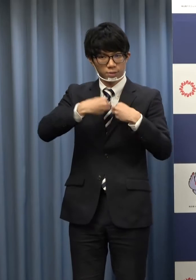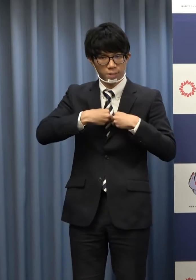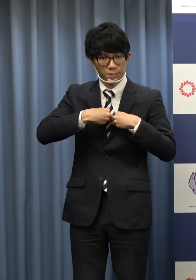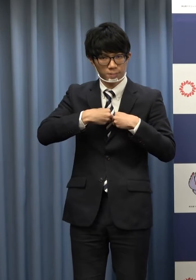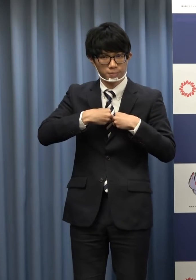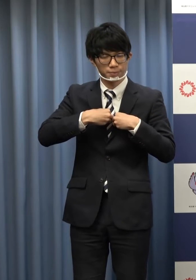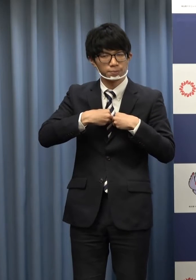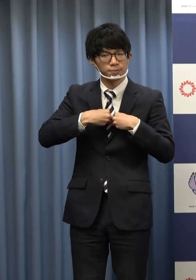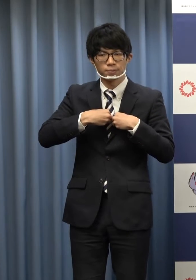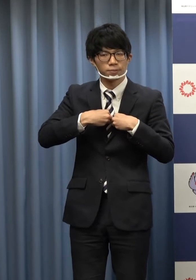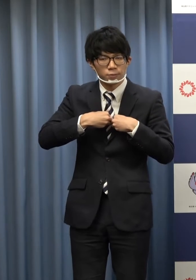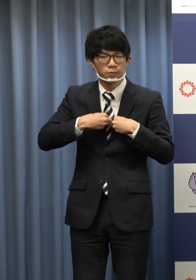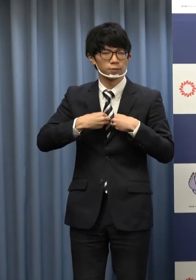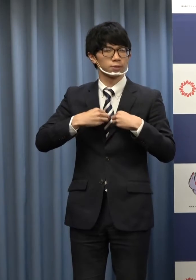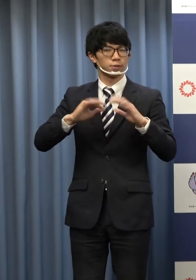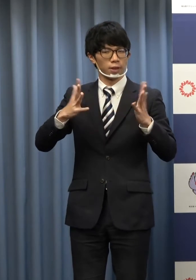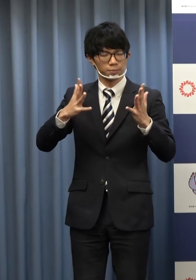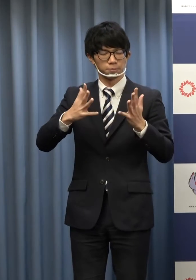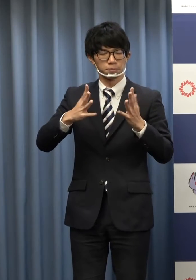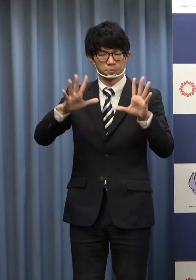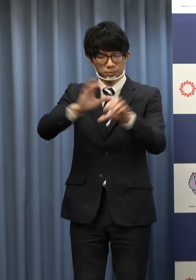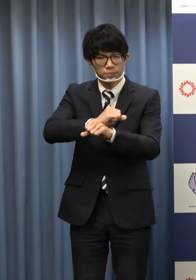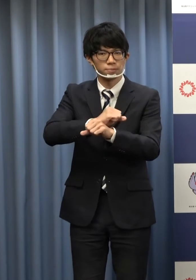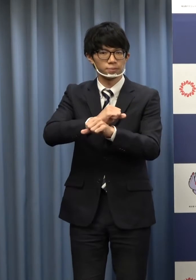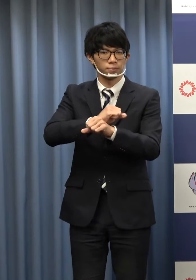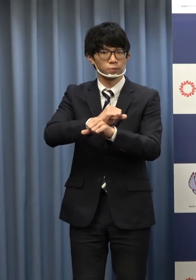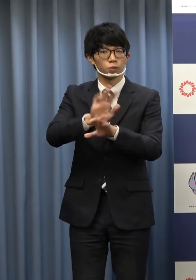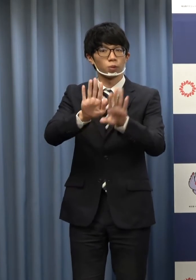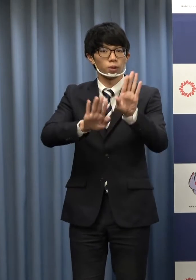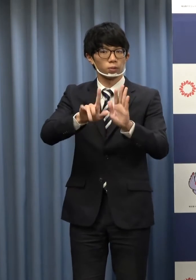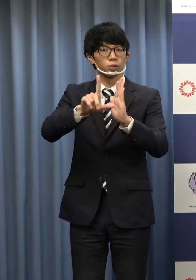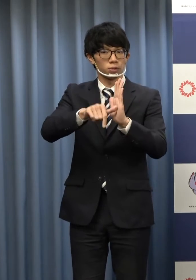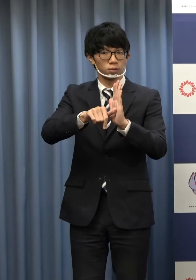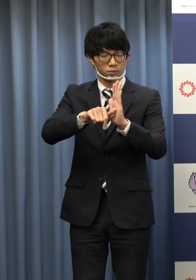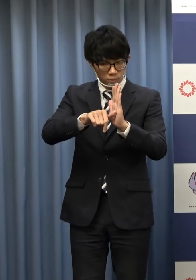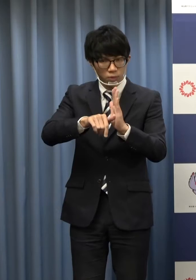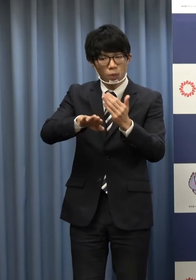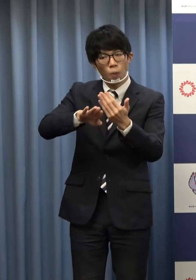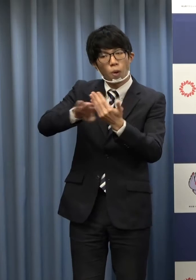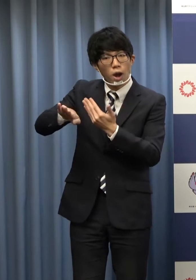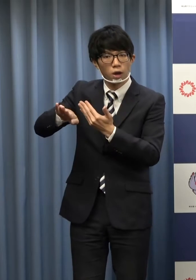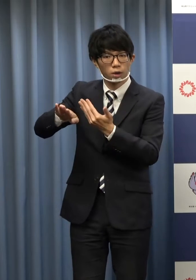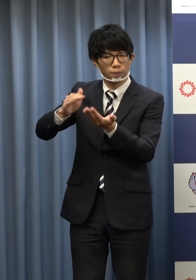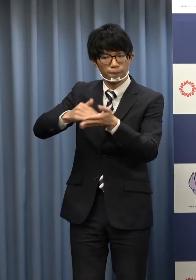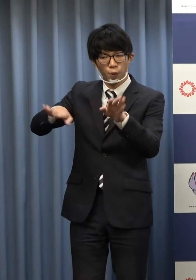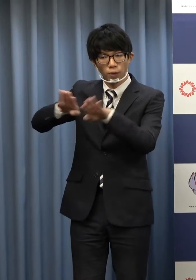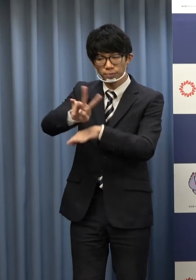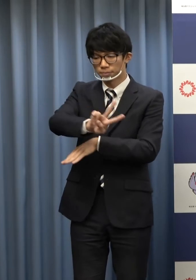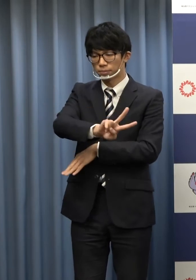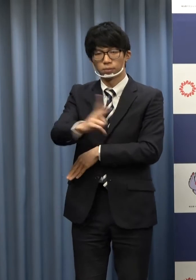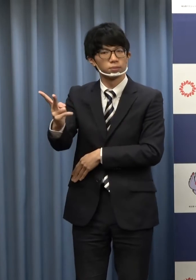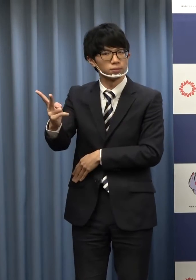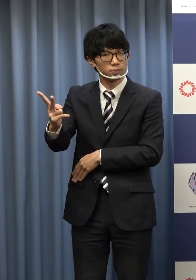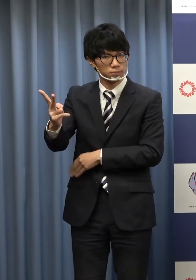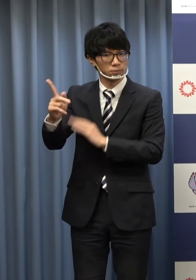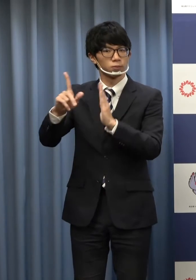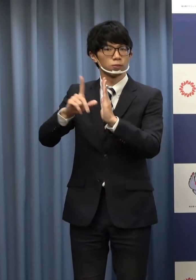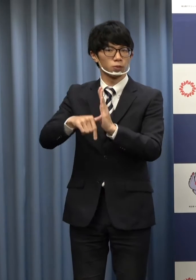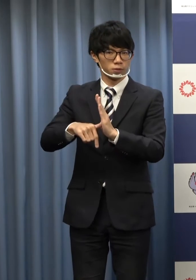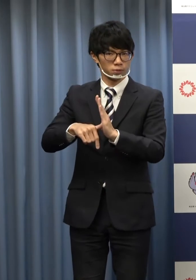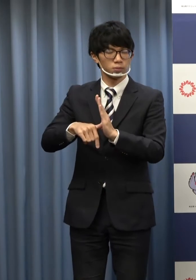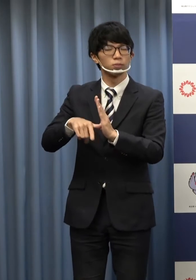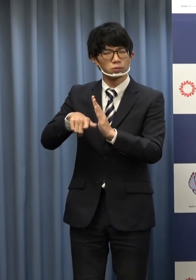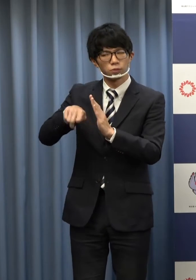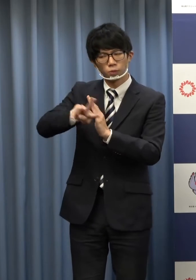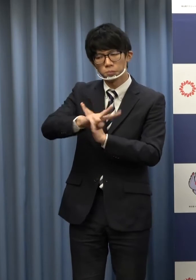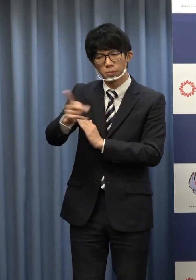可能性がほぼないという中で、次の他の病院にこれを転院をさせる、それでも療